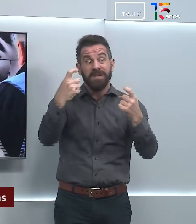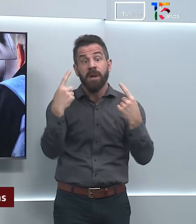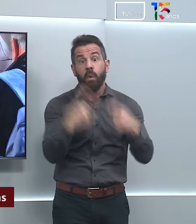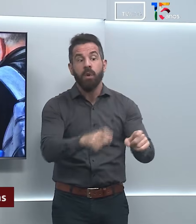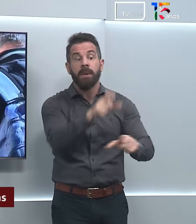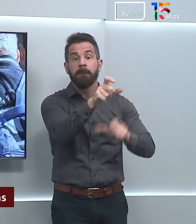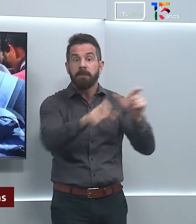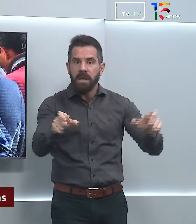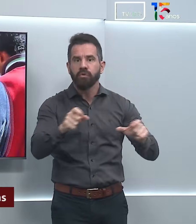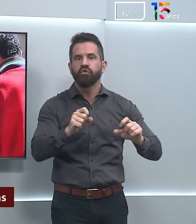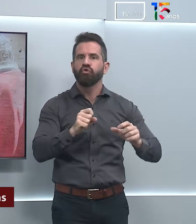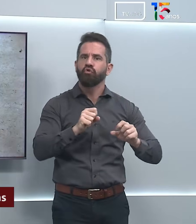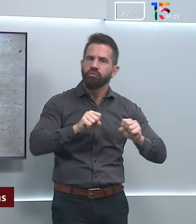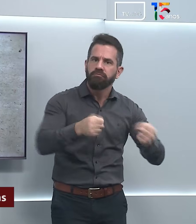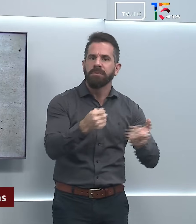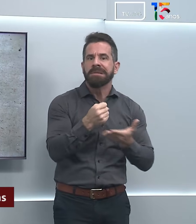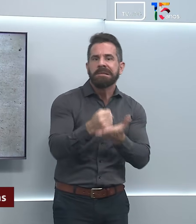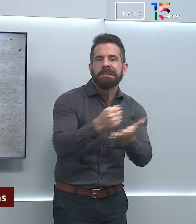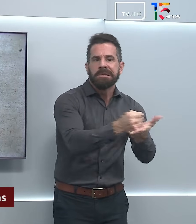de direitos humanos.